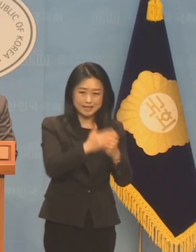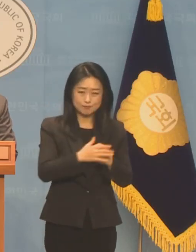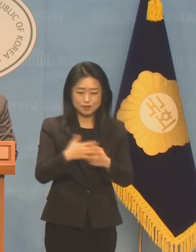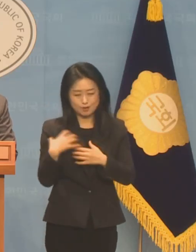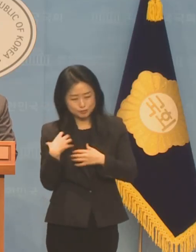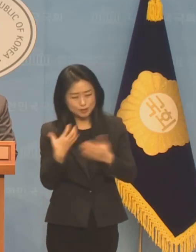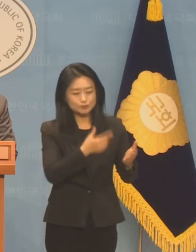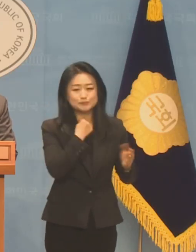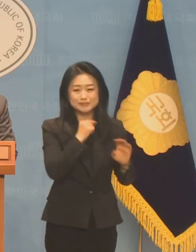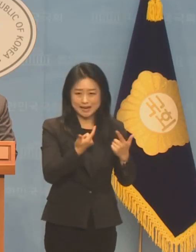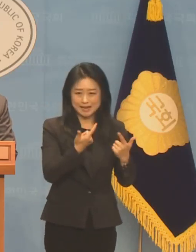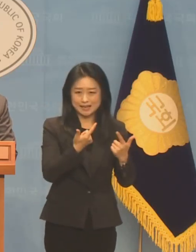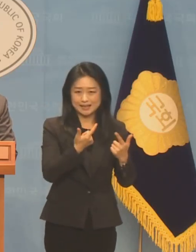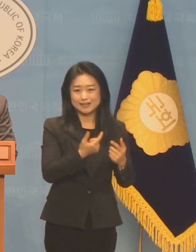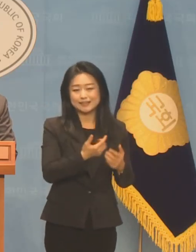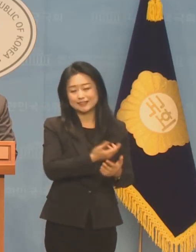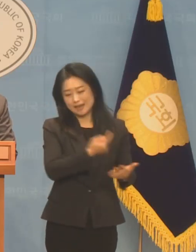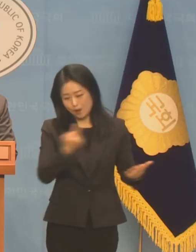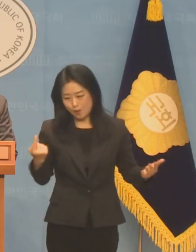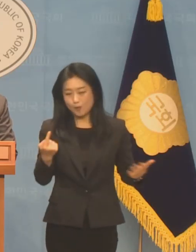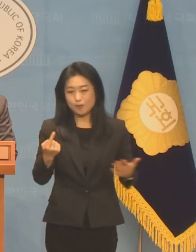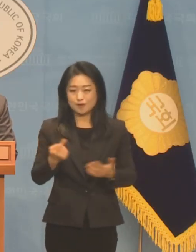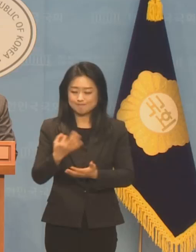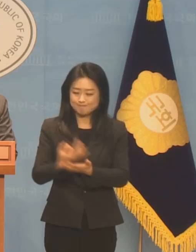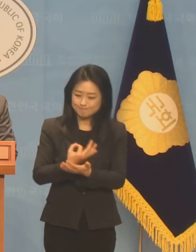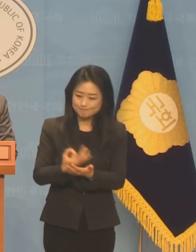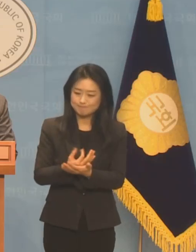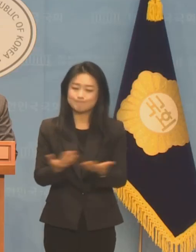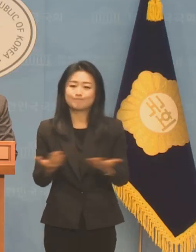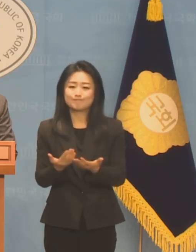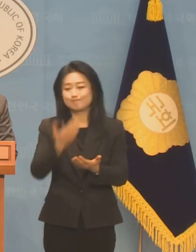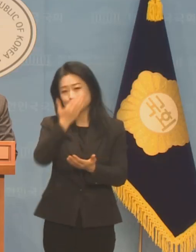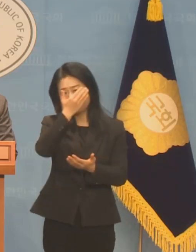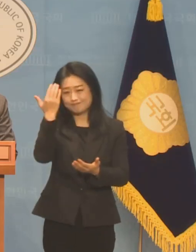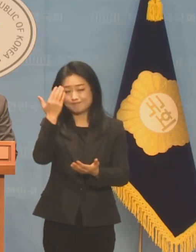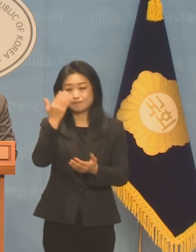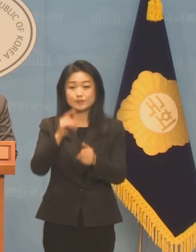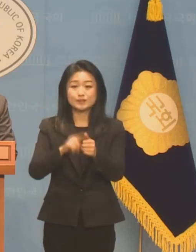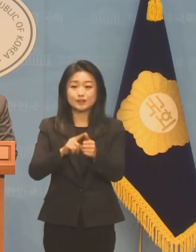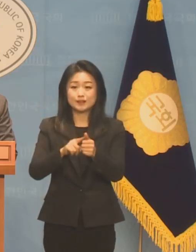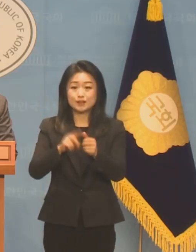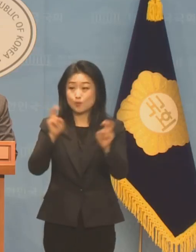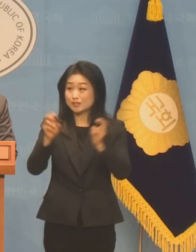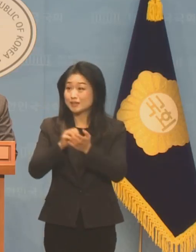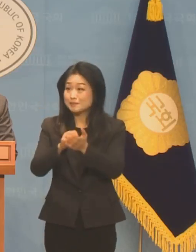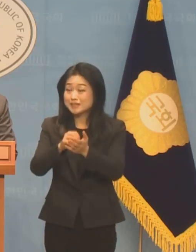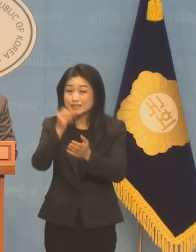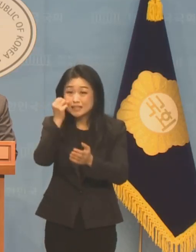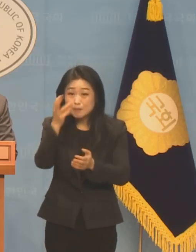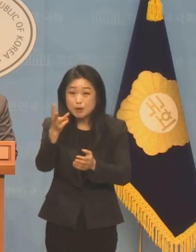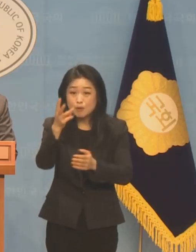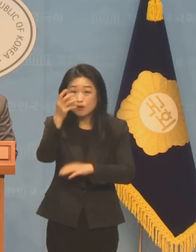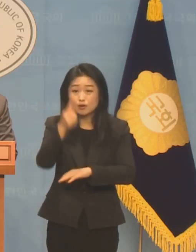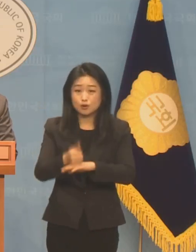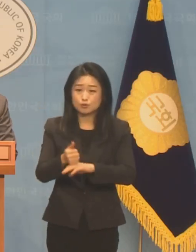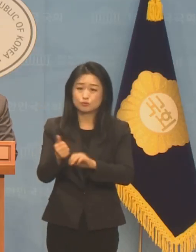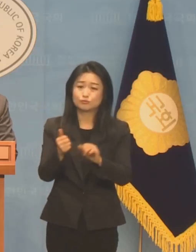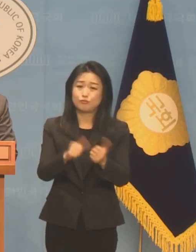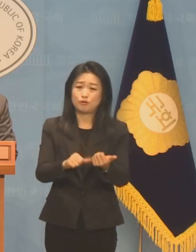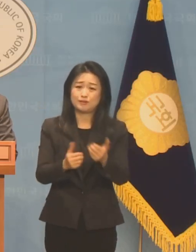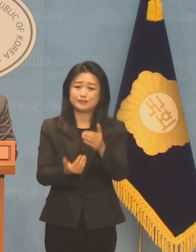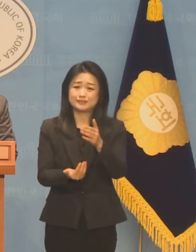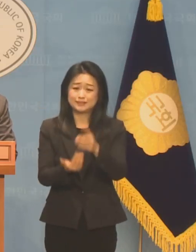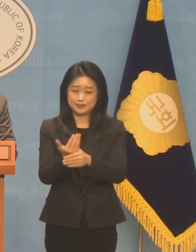되지 않으려 일찍부터 독립한 멋진 청년이 입사 3개월 만에 채 꽃을 피우지